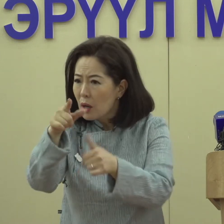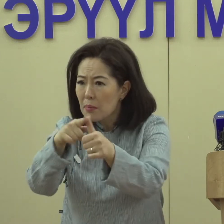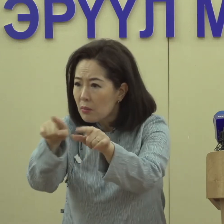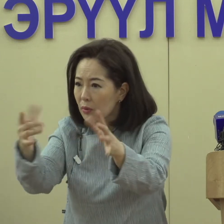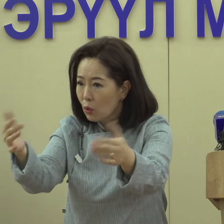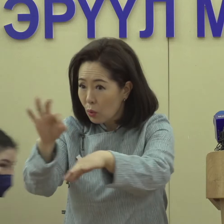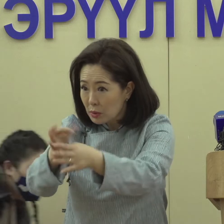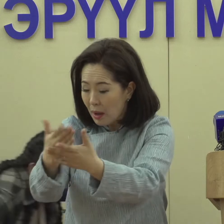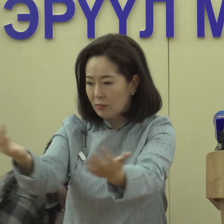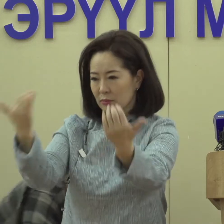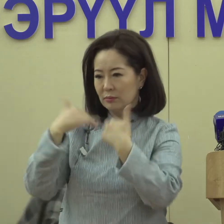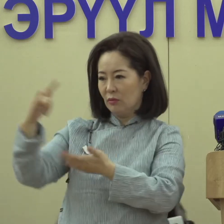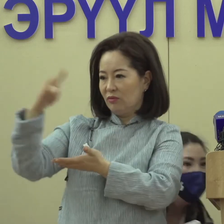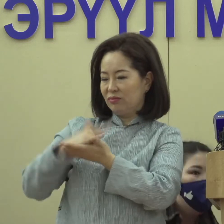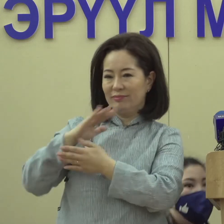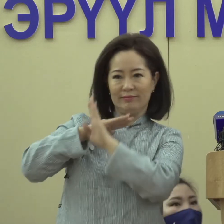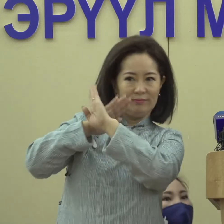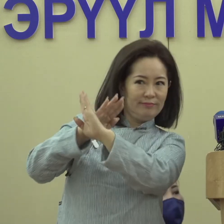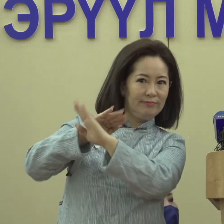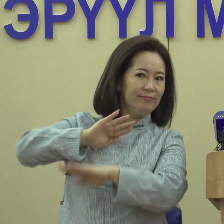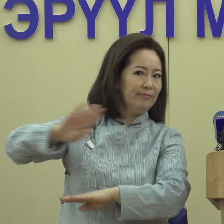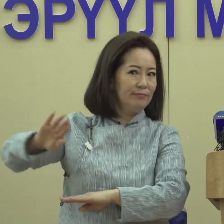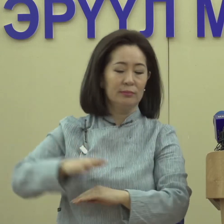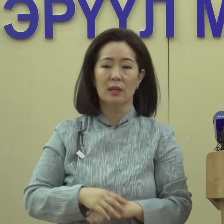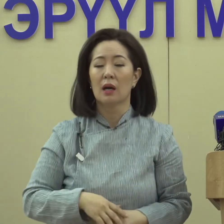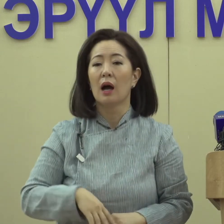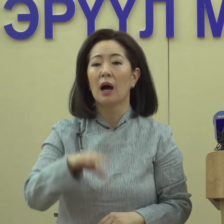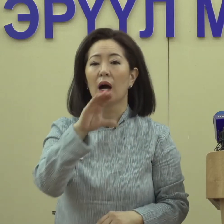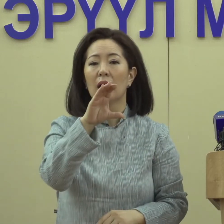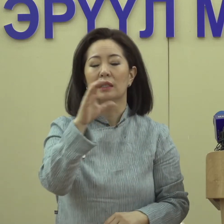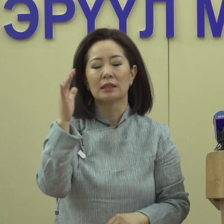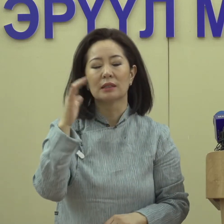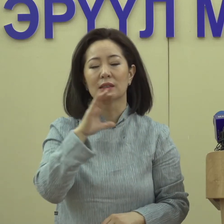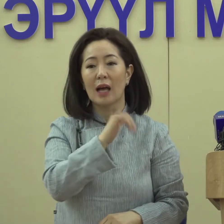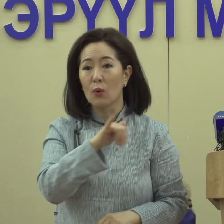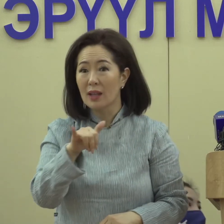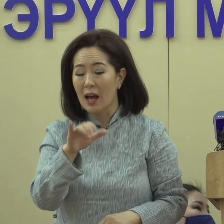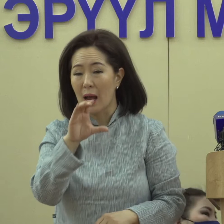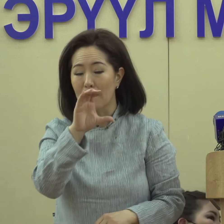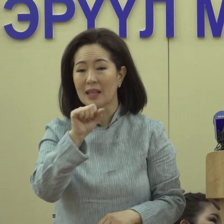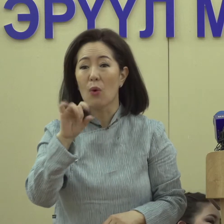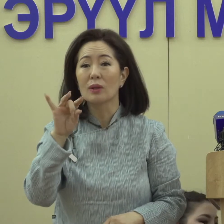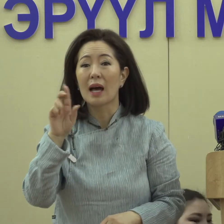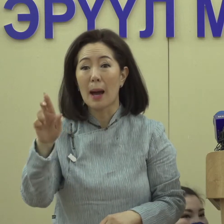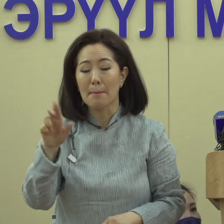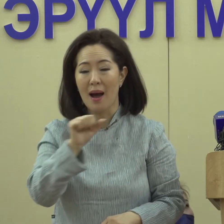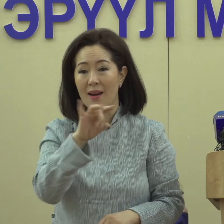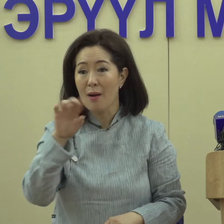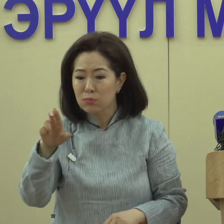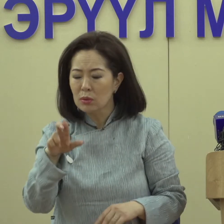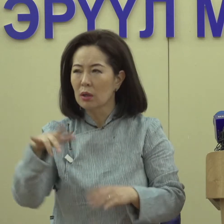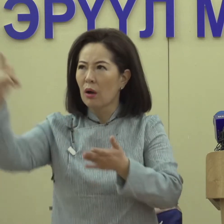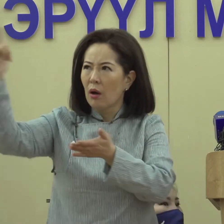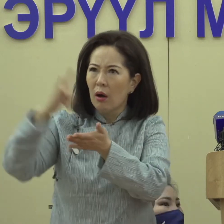байна. За мөн Сауди Арабын Ванд улс вирусын тархалтыг тогтоон барих зорилгоор хэд хэдэн улсаас агаарын